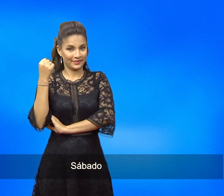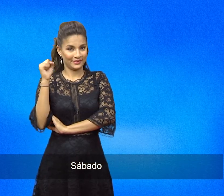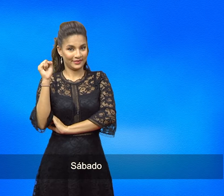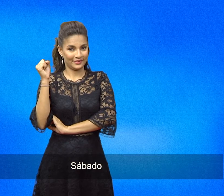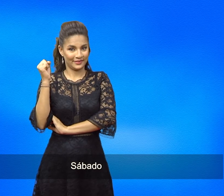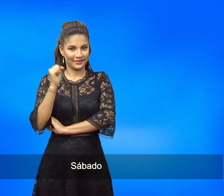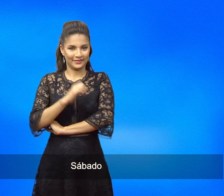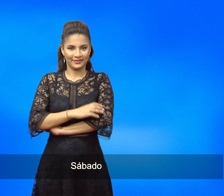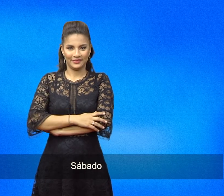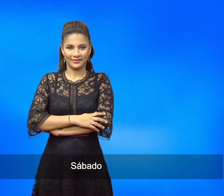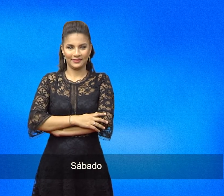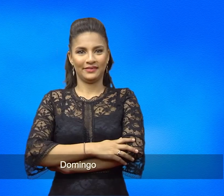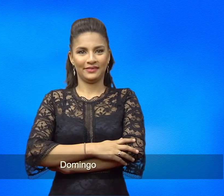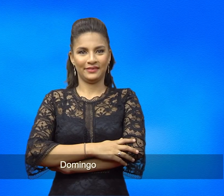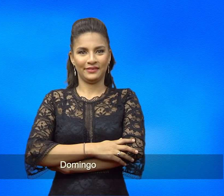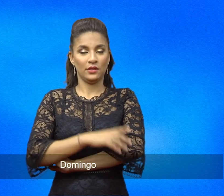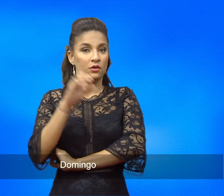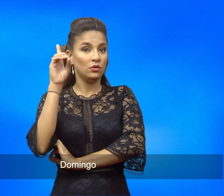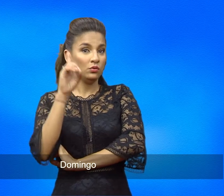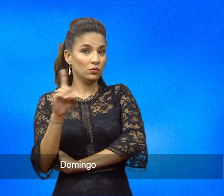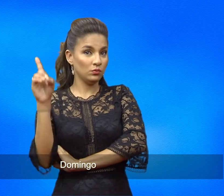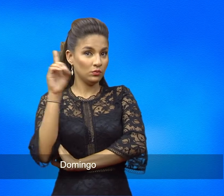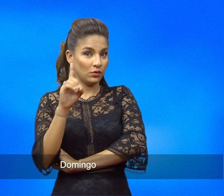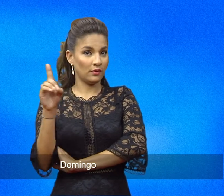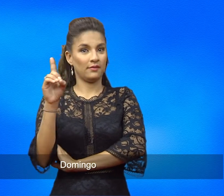sábado domingo